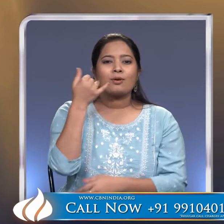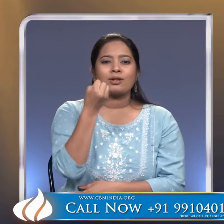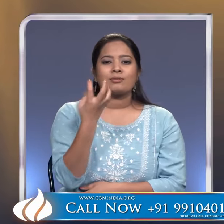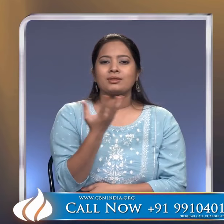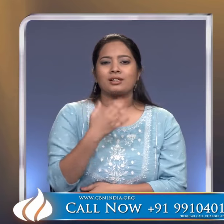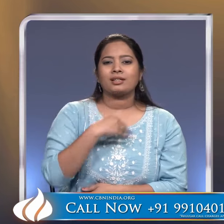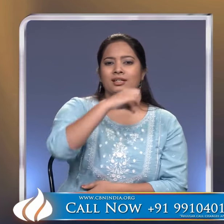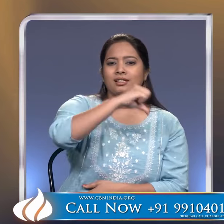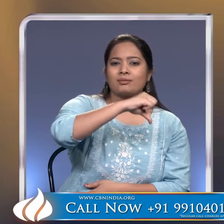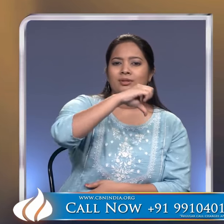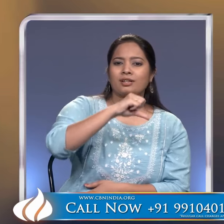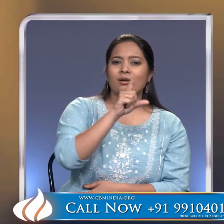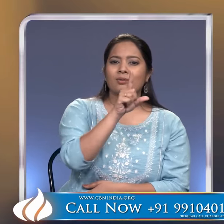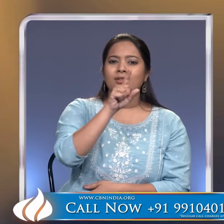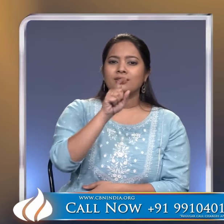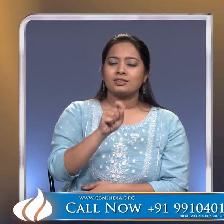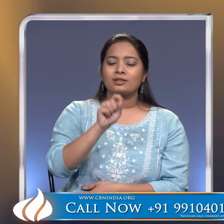हमारा नंबर है